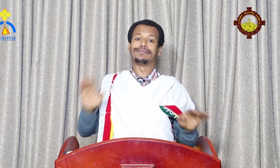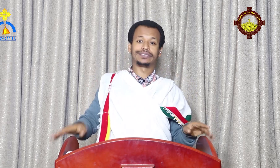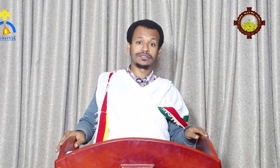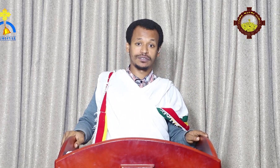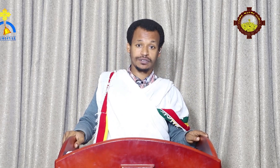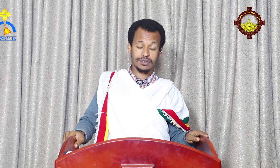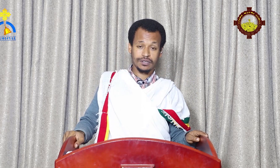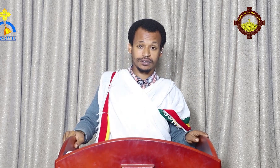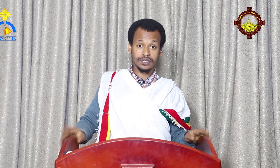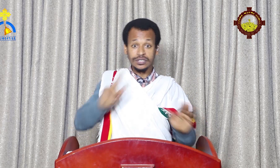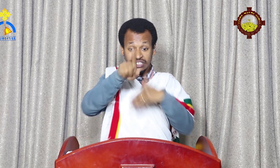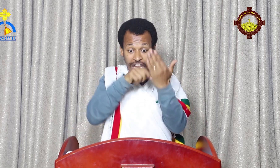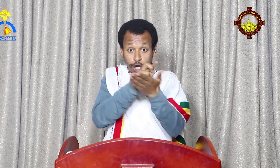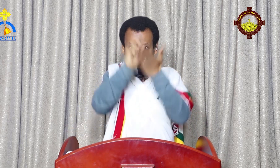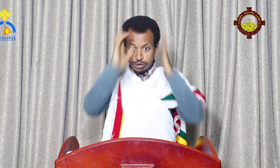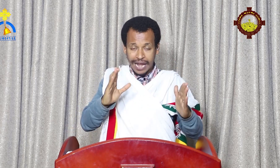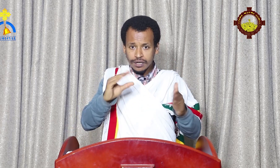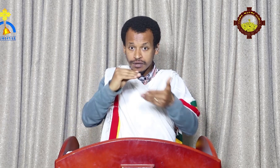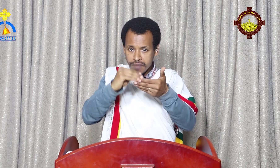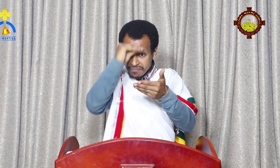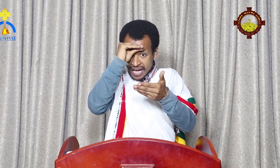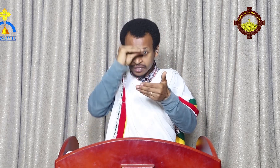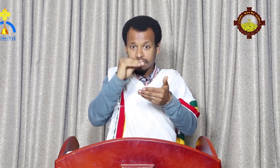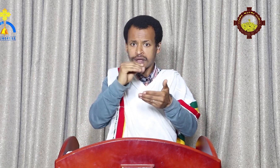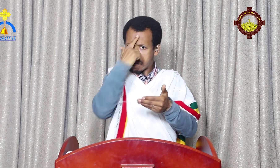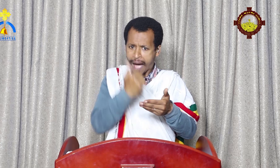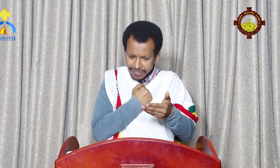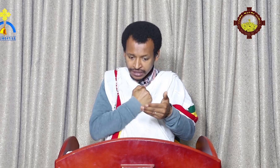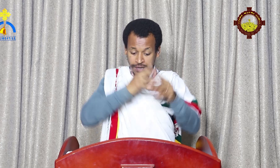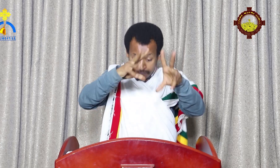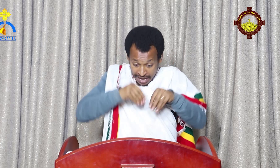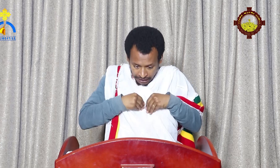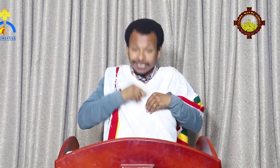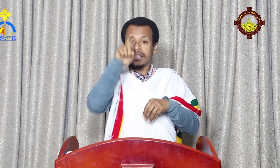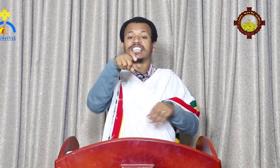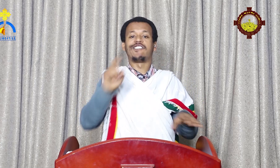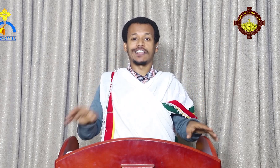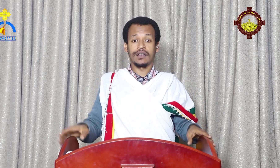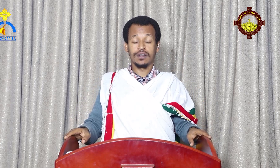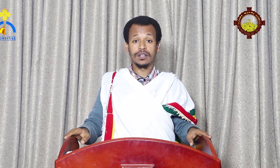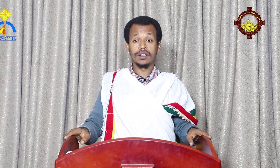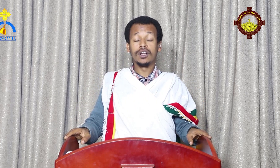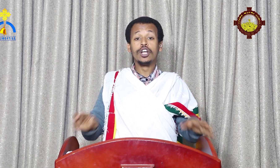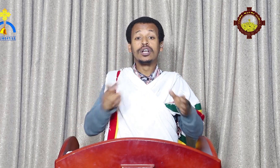አለበት። ስለ ቅዱሳን መማር ማመን መቀበል ያስፈልጋል።